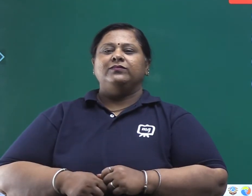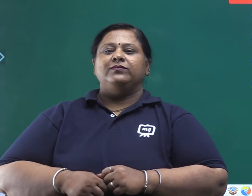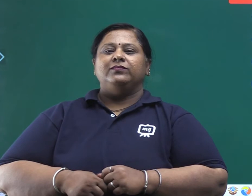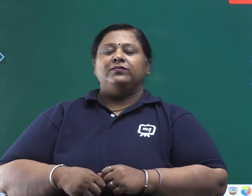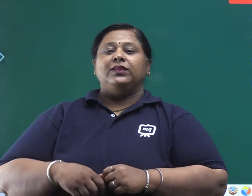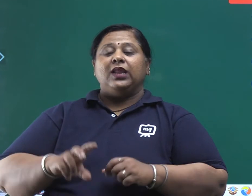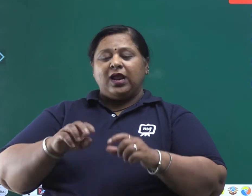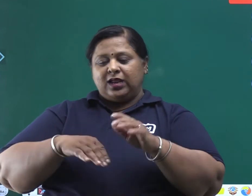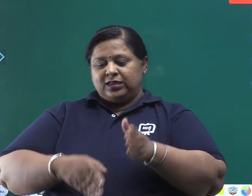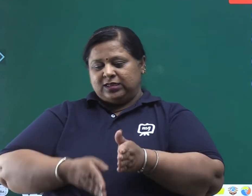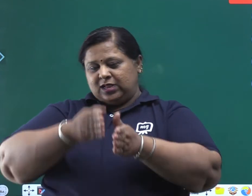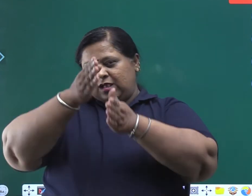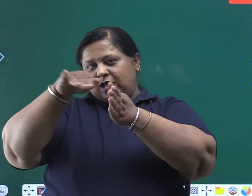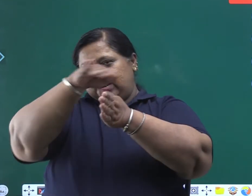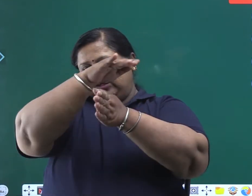कार्निस के ऊपर